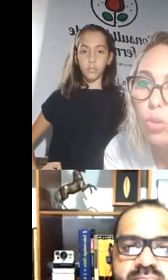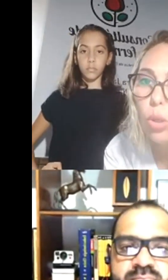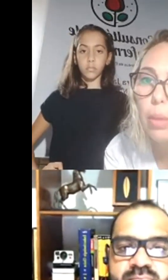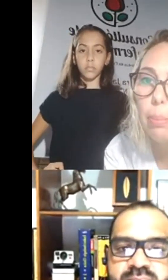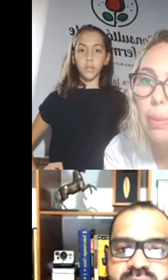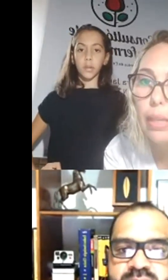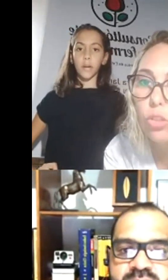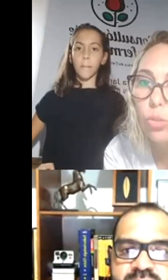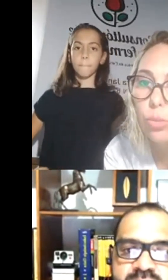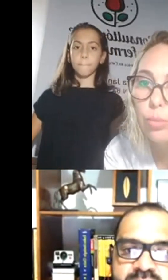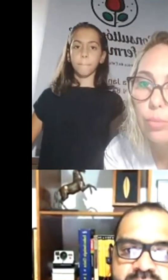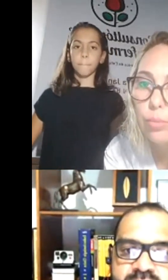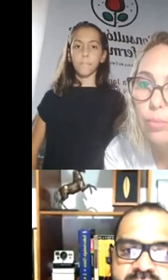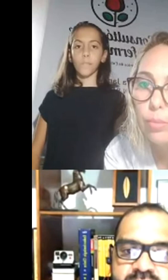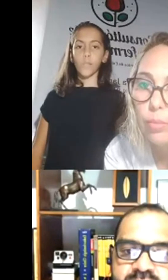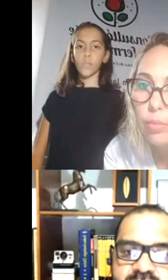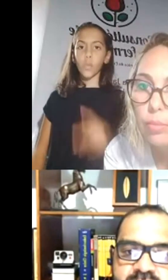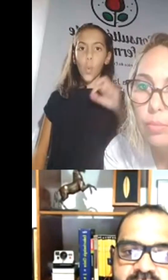no sobrepeso.